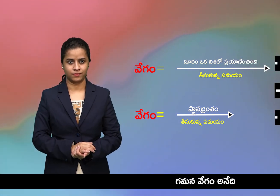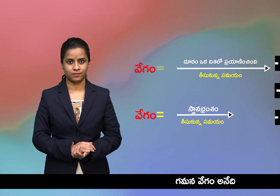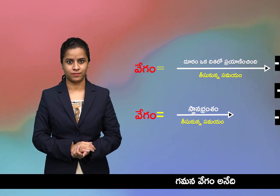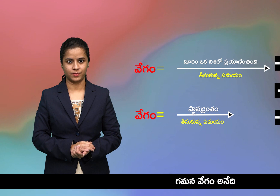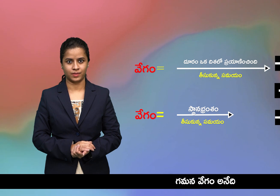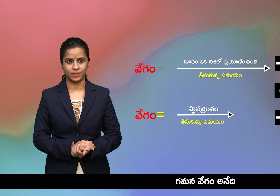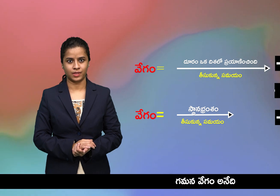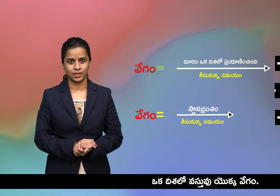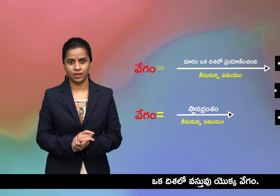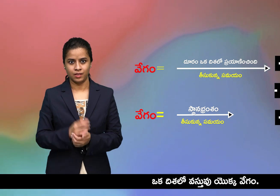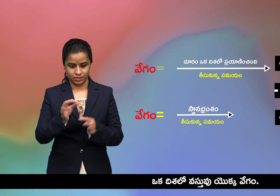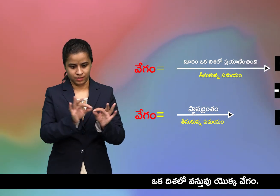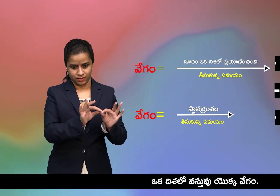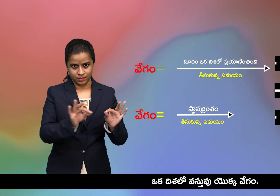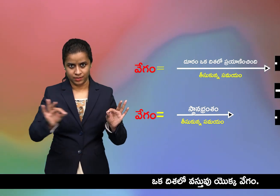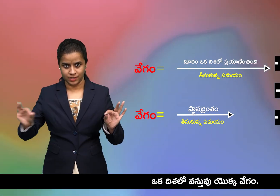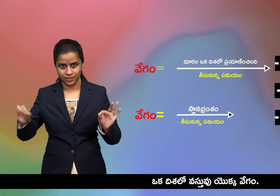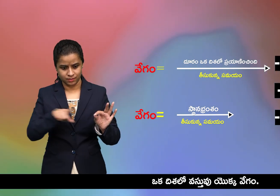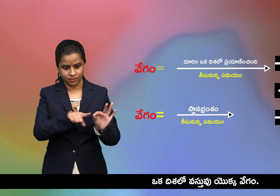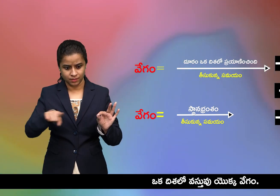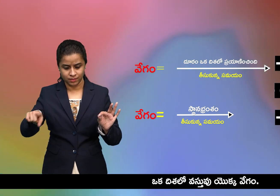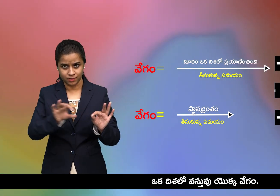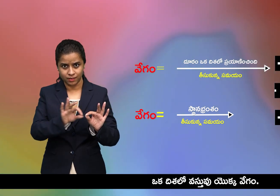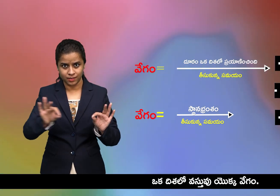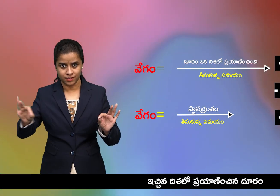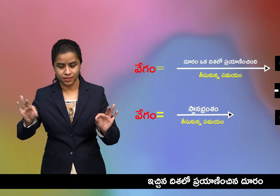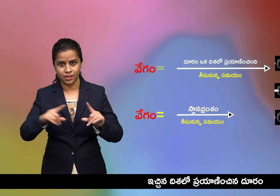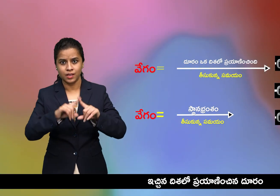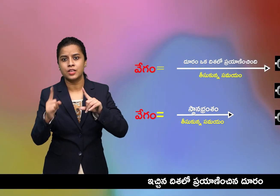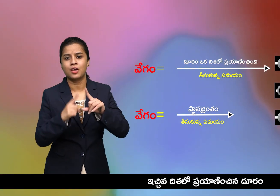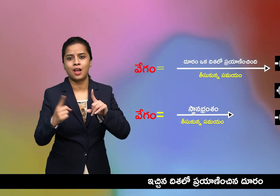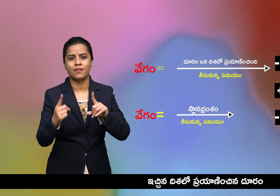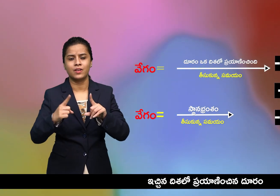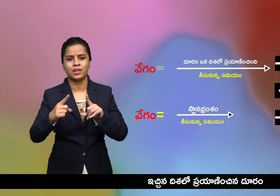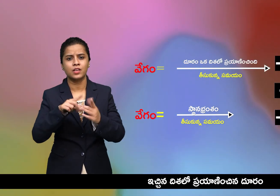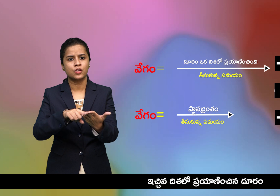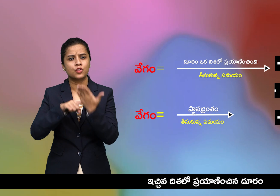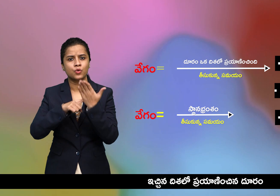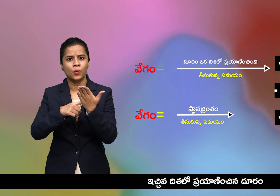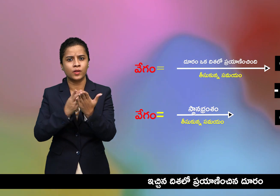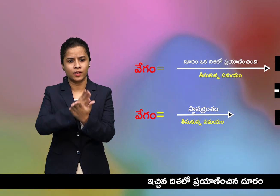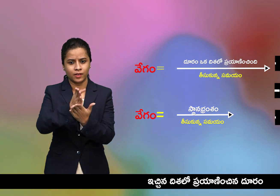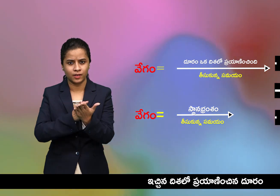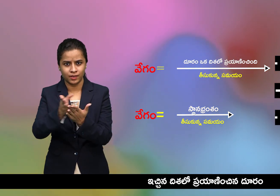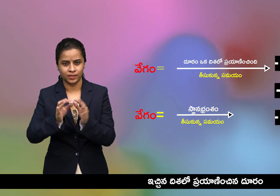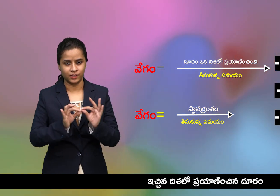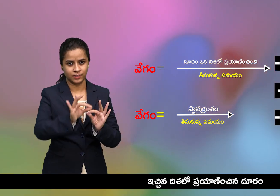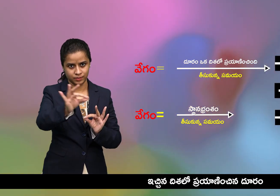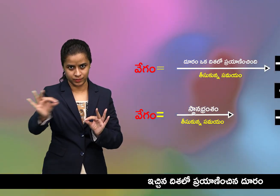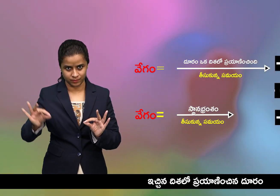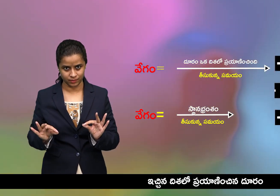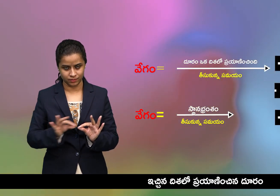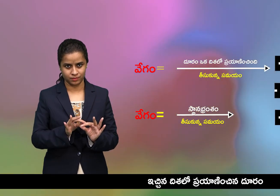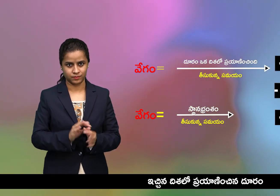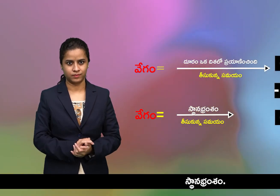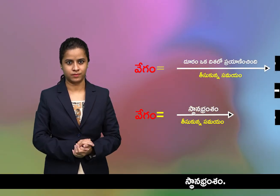గమన వేగం అనేది ఒక దశలో వస్తువు యొక్క వేగం. ఇచ్చిన దిశలో ప్రయాణించిన దూరం